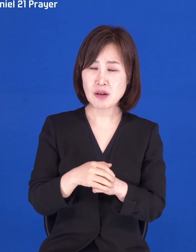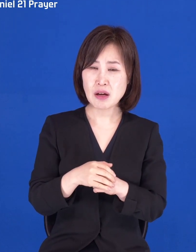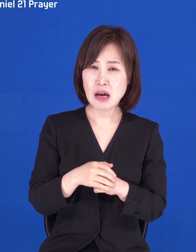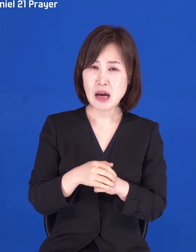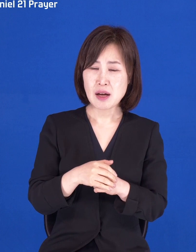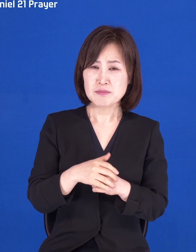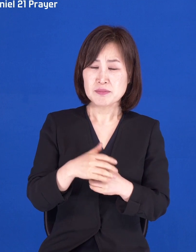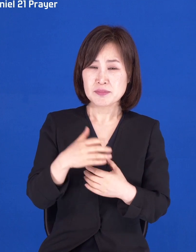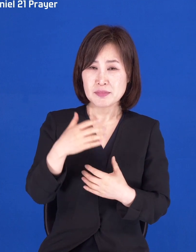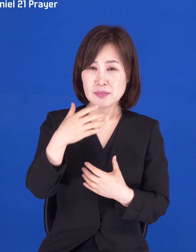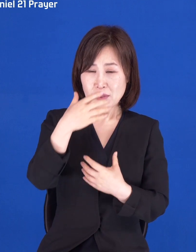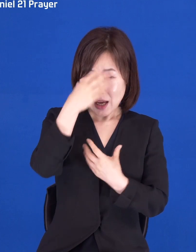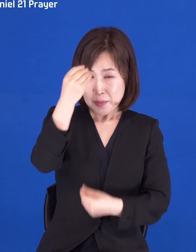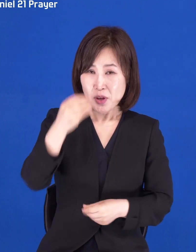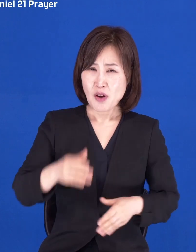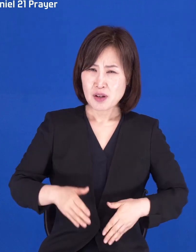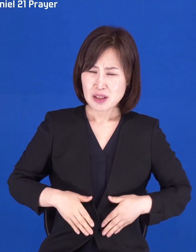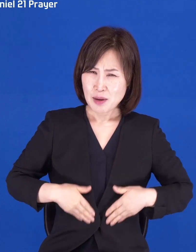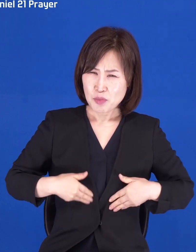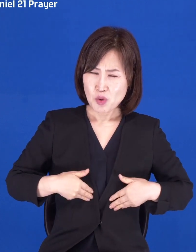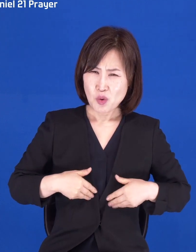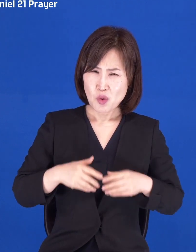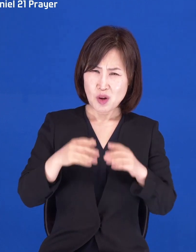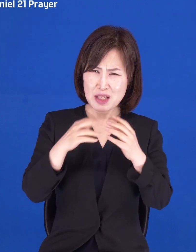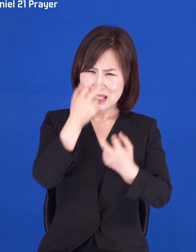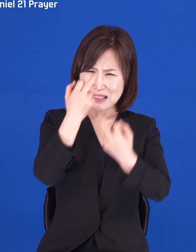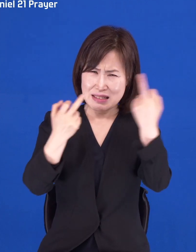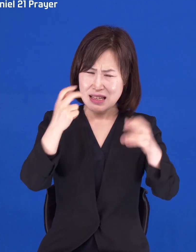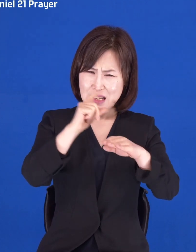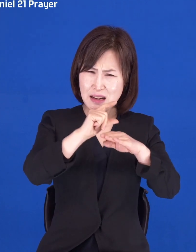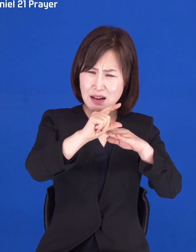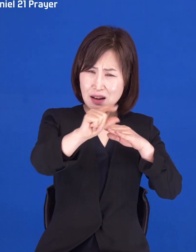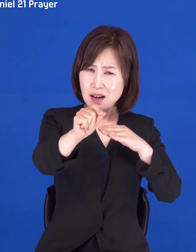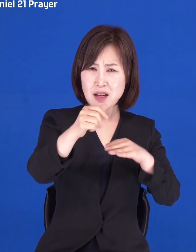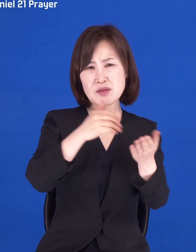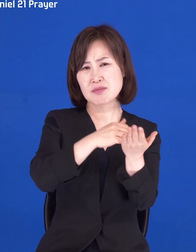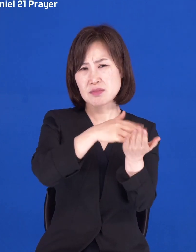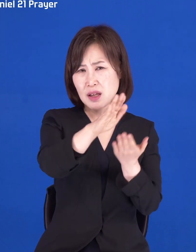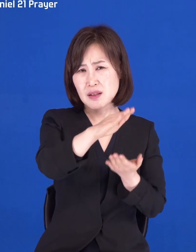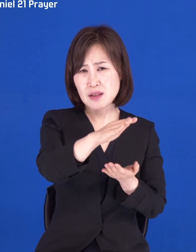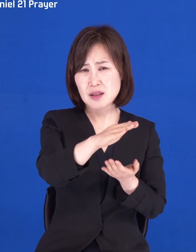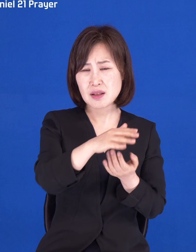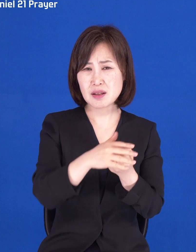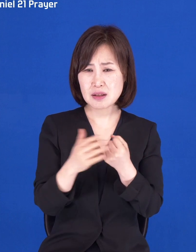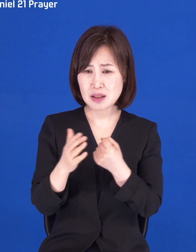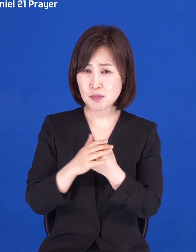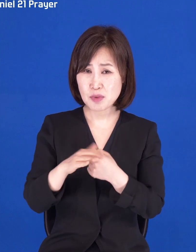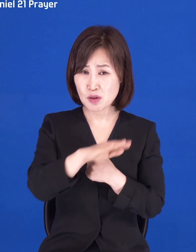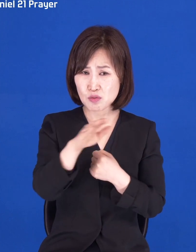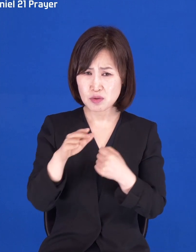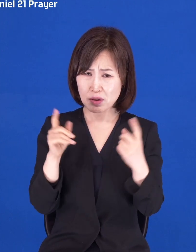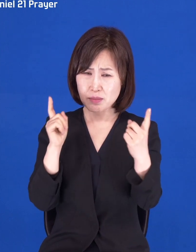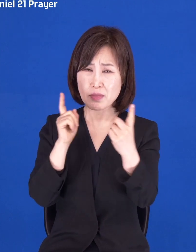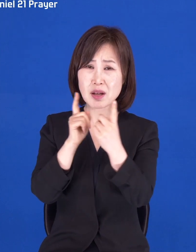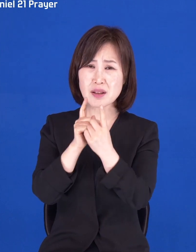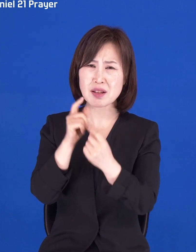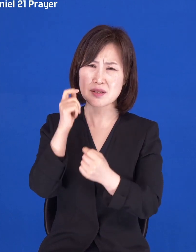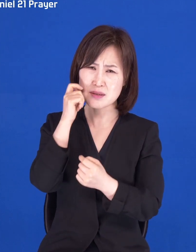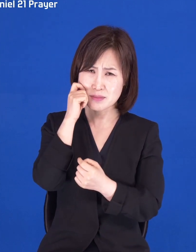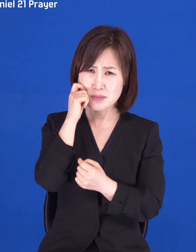함경남도 깊은 산골로 추방되어 가서 그 후로 저희 어머니와 소식도 주고받지